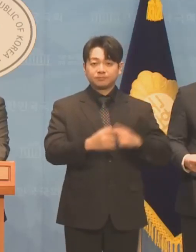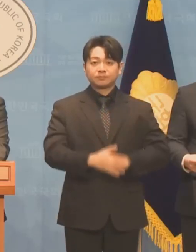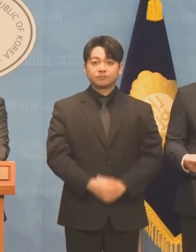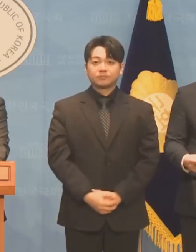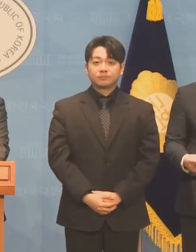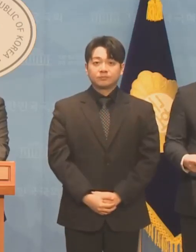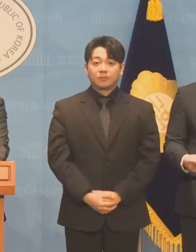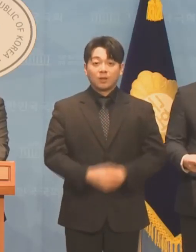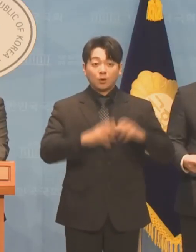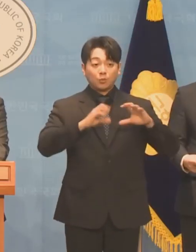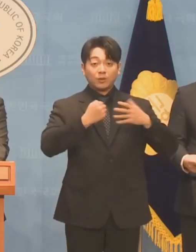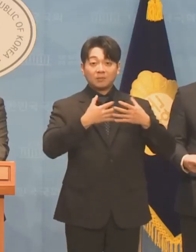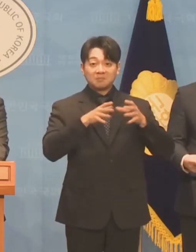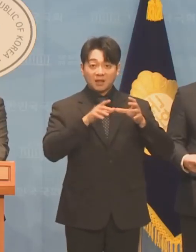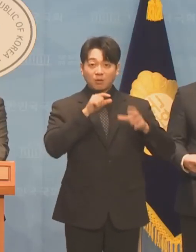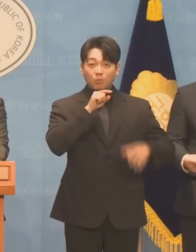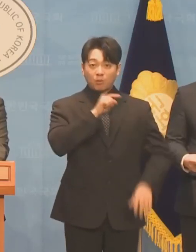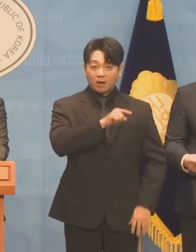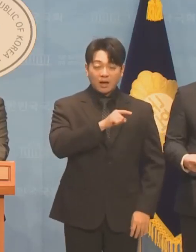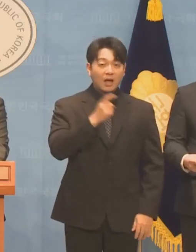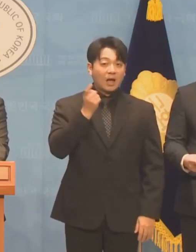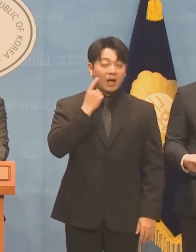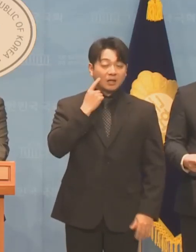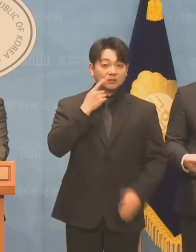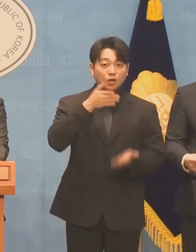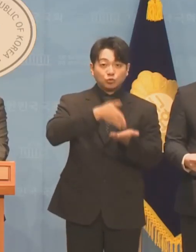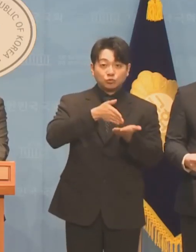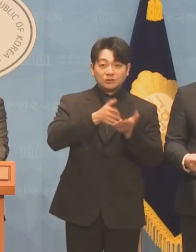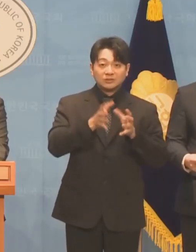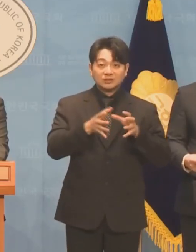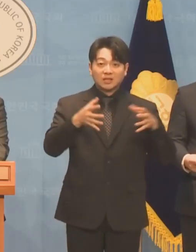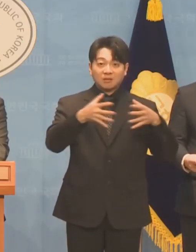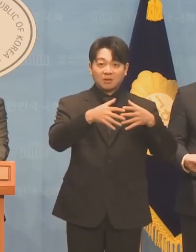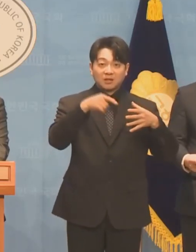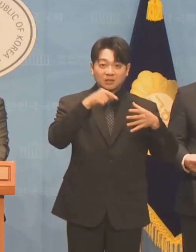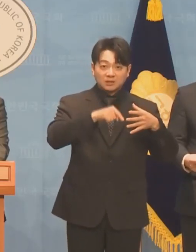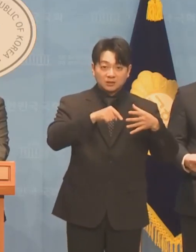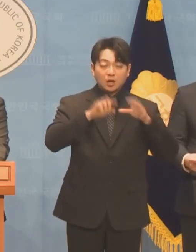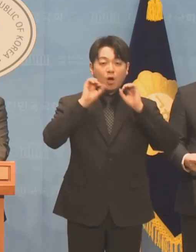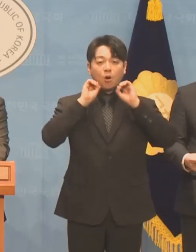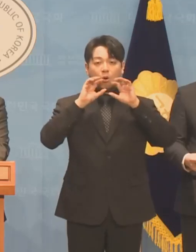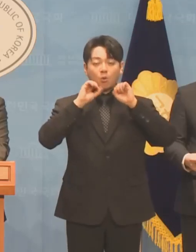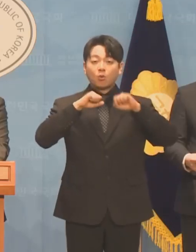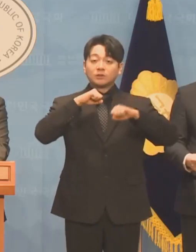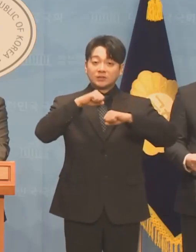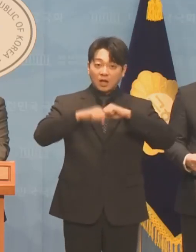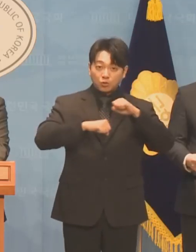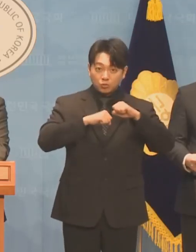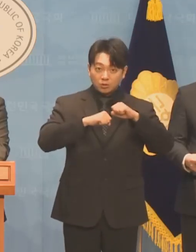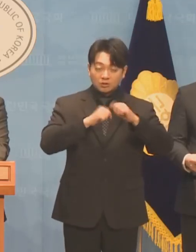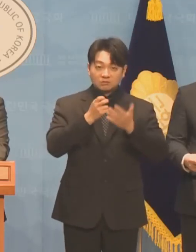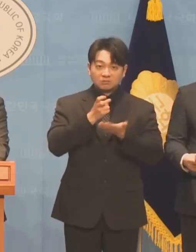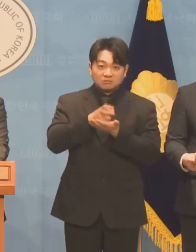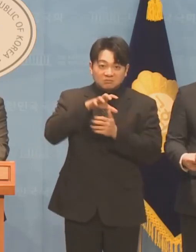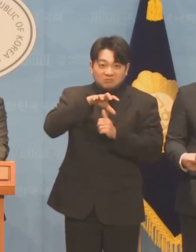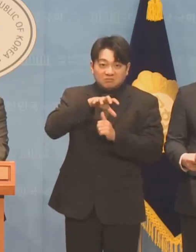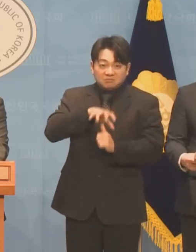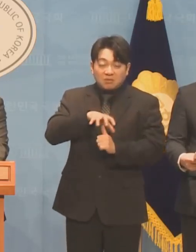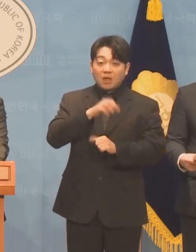국힘과 가짜뉴스 세력은 정치, 결사, 언론, 출판의 자유를 제한하는 내란 계엄령